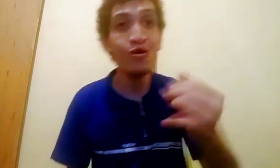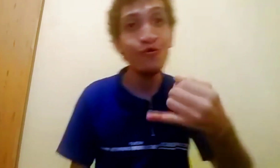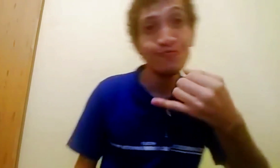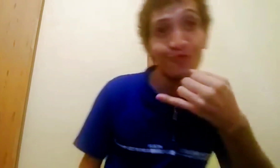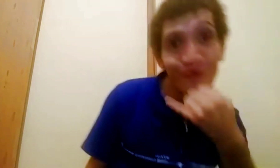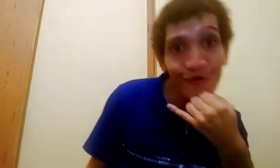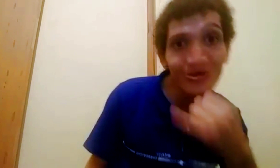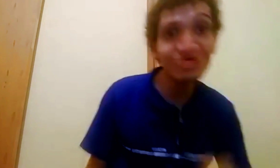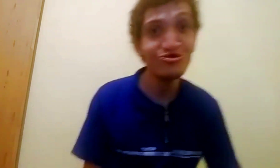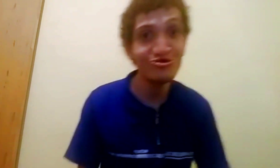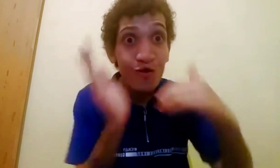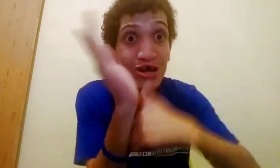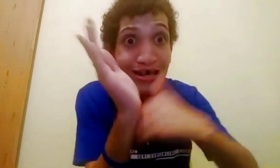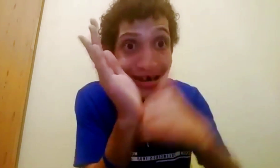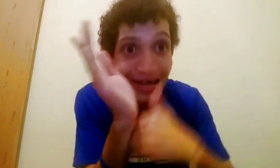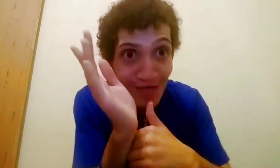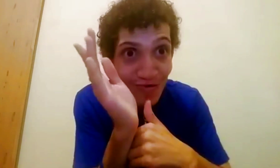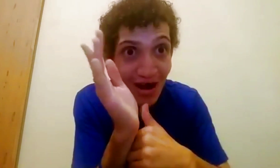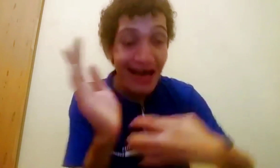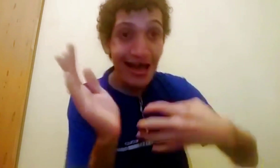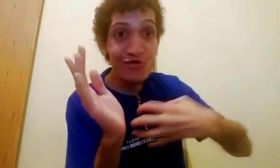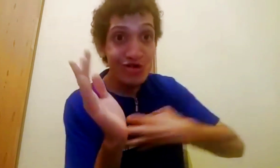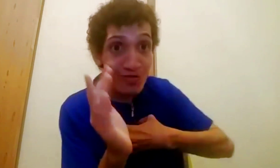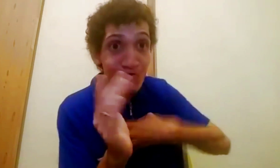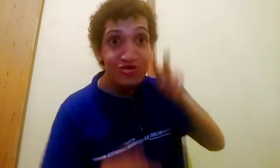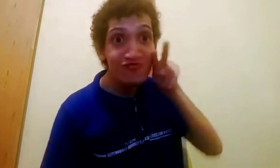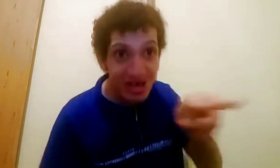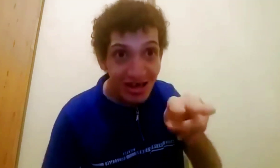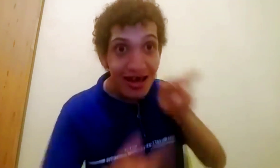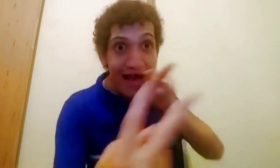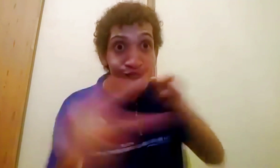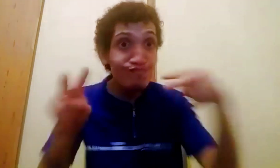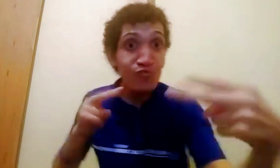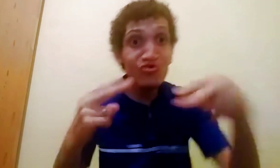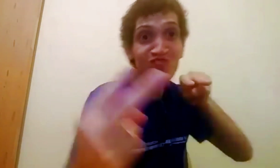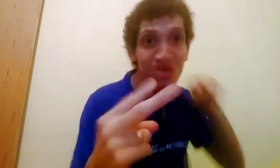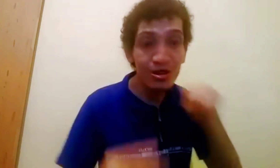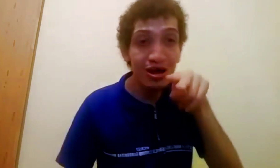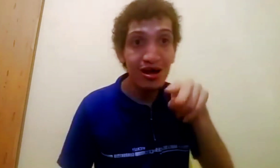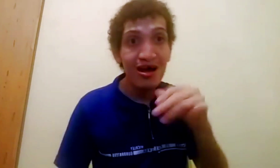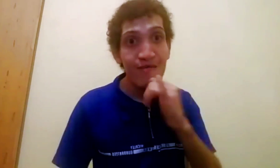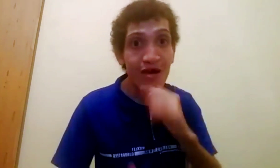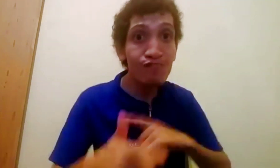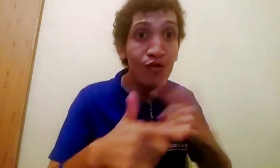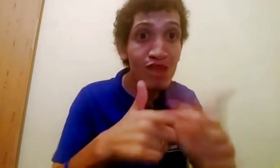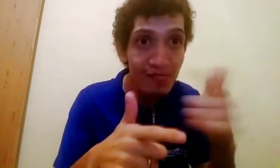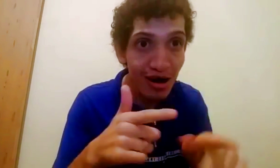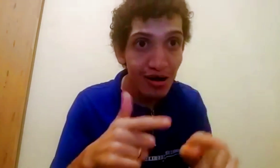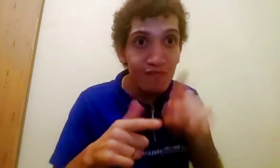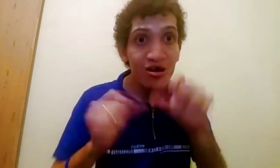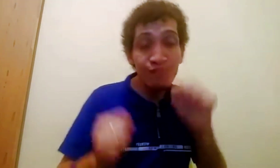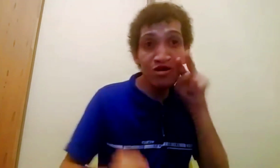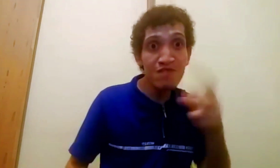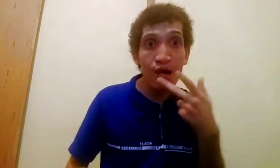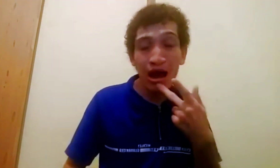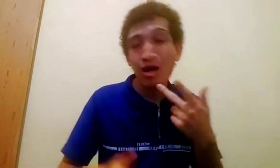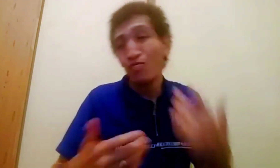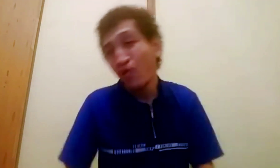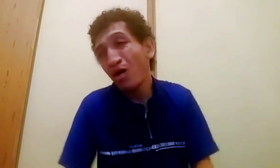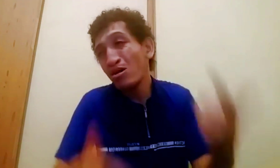ou triste. O segredo é o jeito de ver. É o ponto de vista. Tem um problema. Você corre e vê pra lá. Nossa,